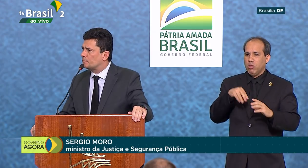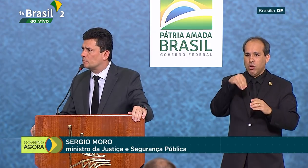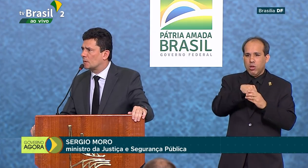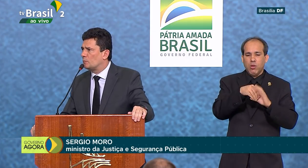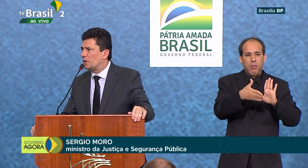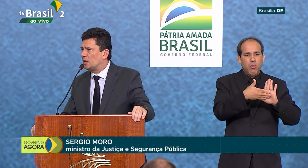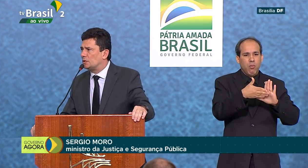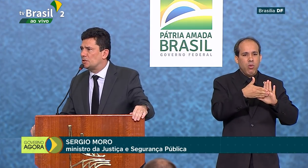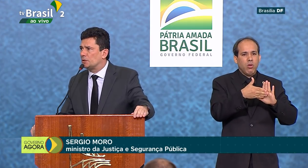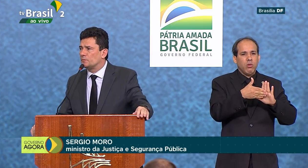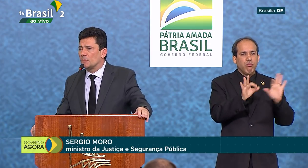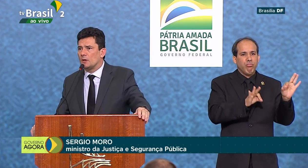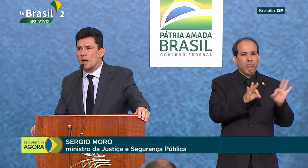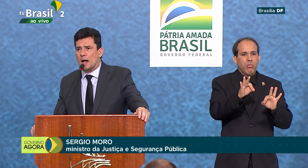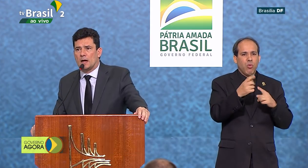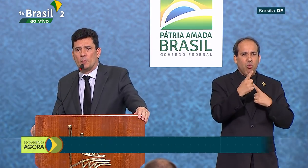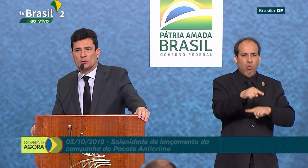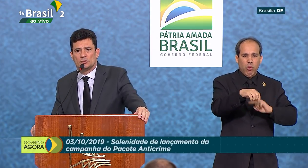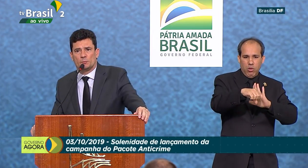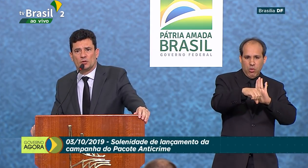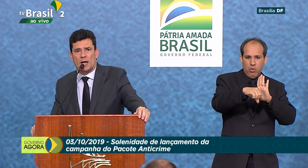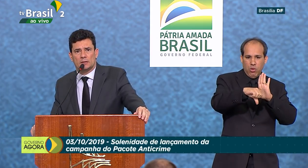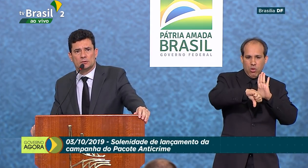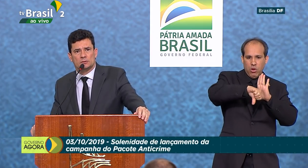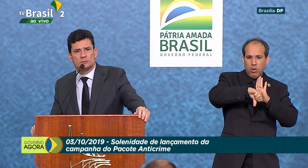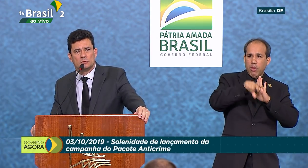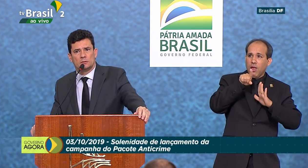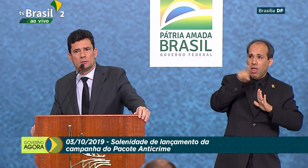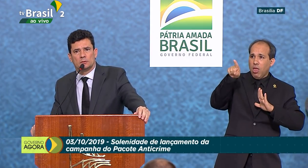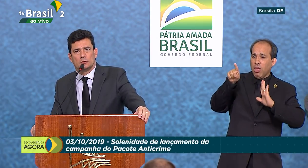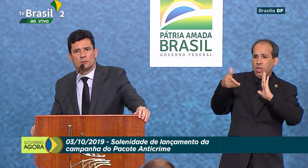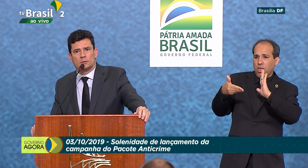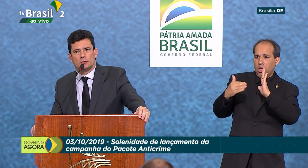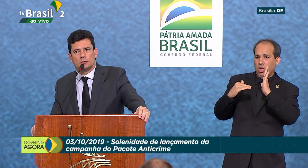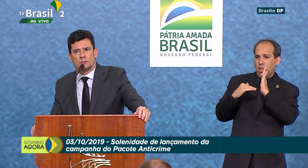está perante a Câmara dos Deputados